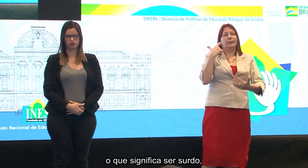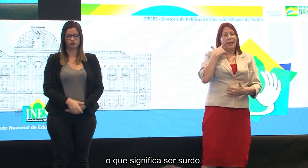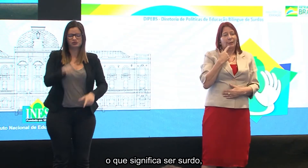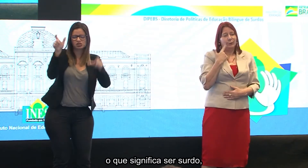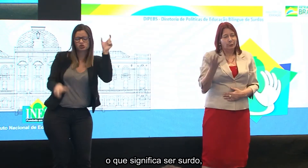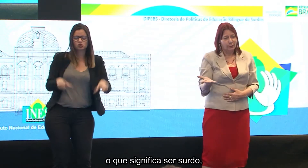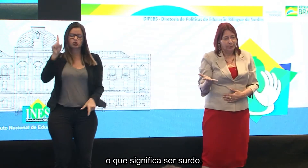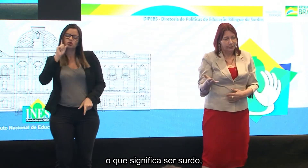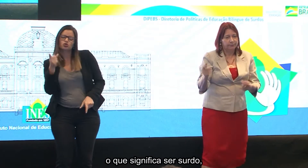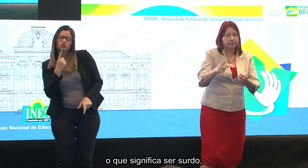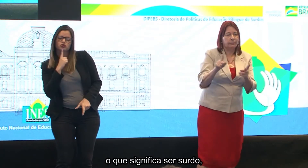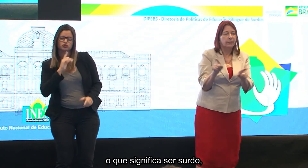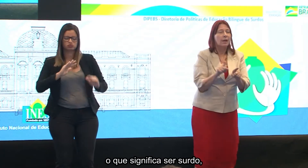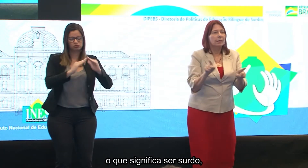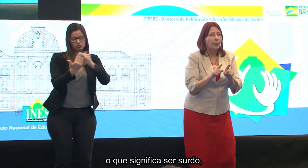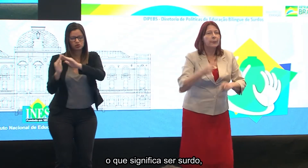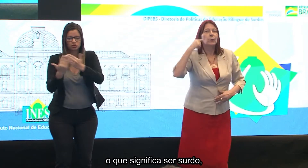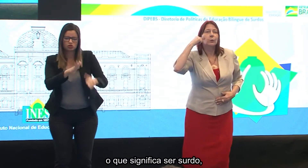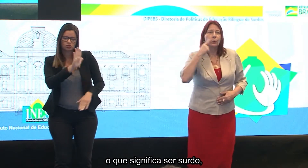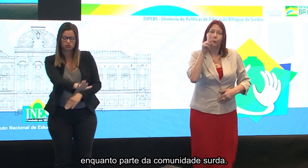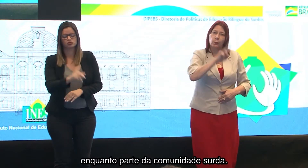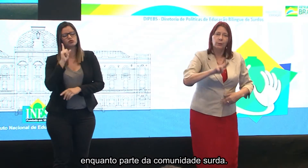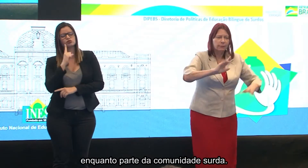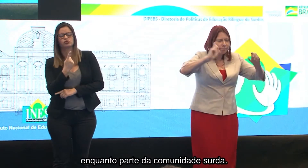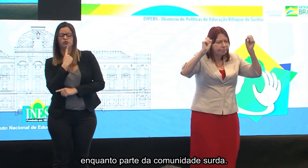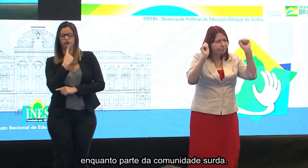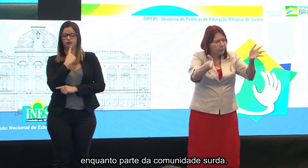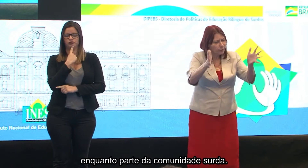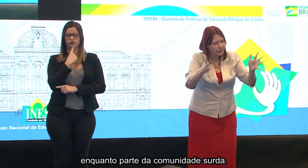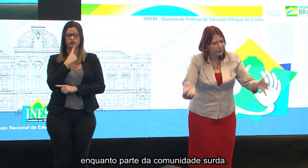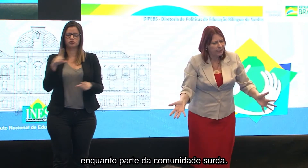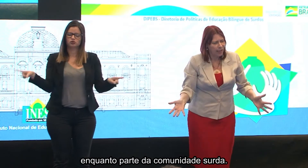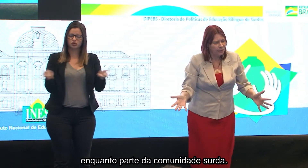consciência sobre o que significa ser surdo enquanto parte da comunidade surda?